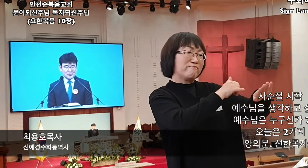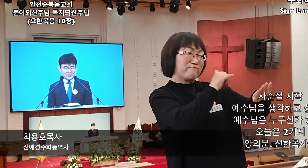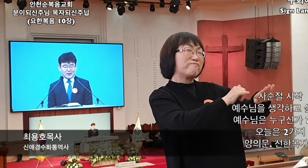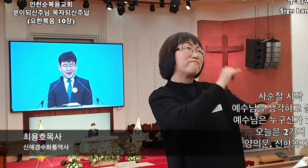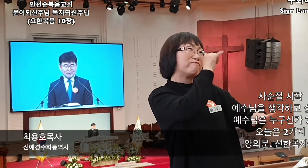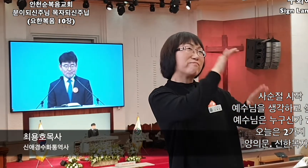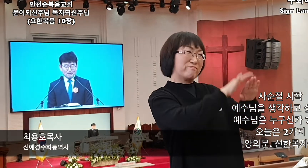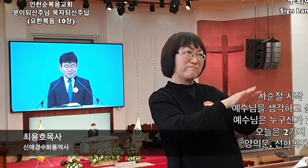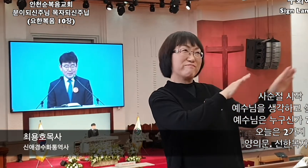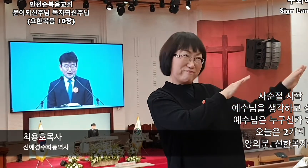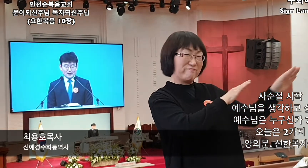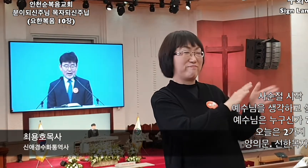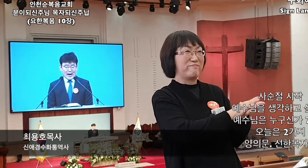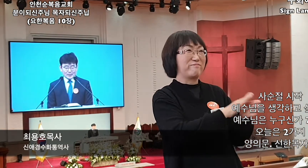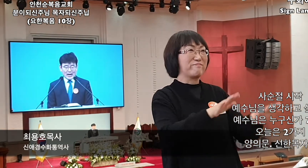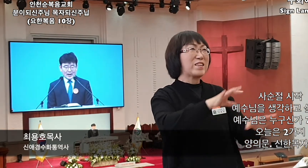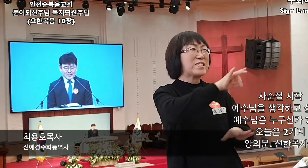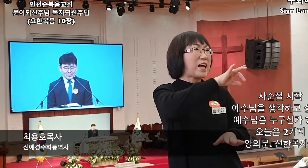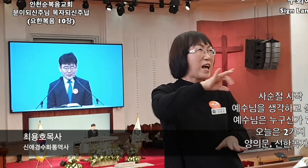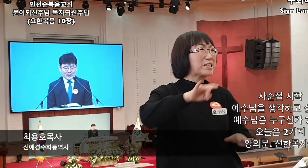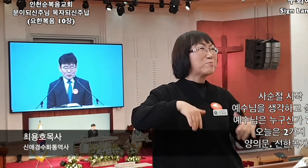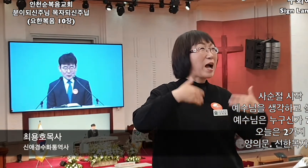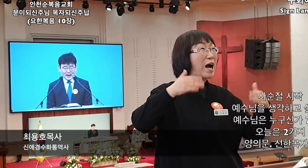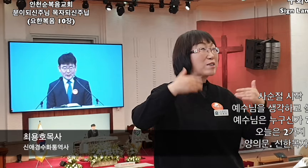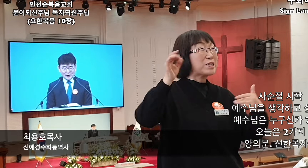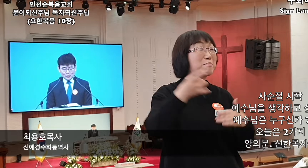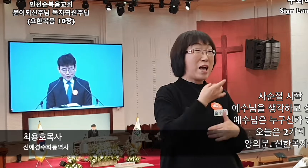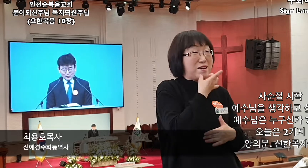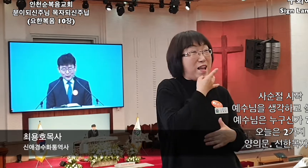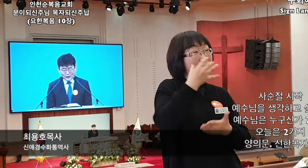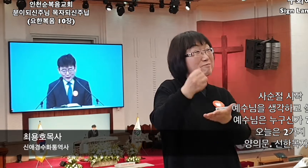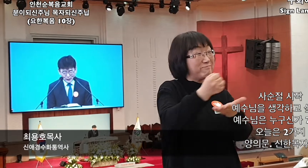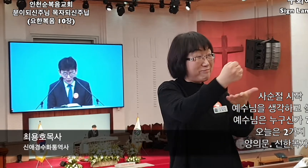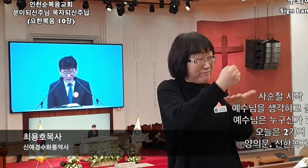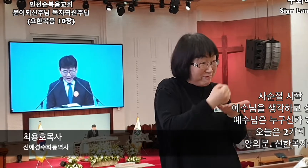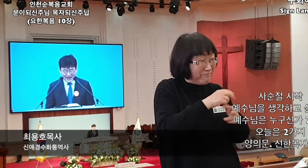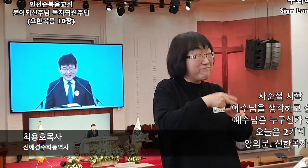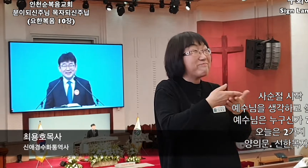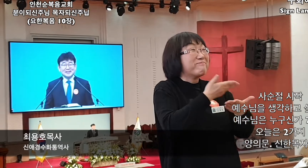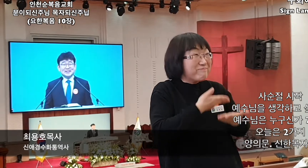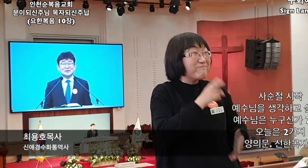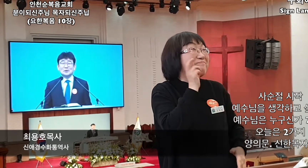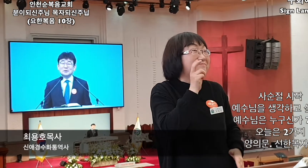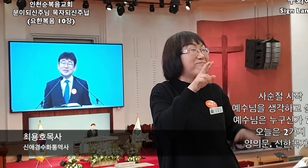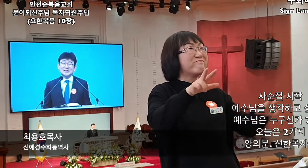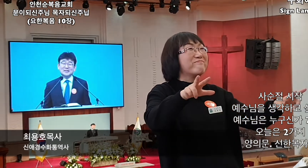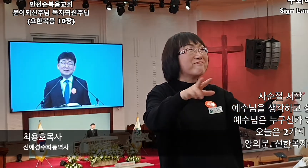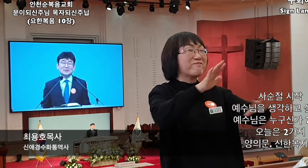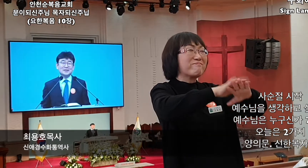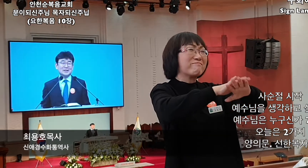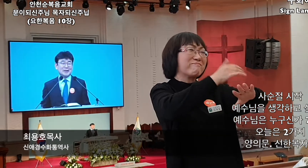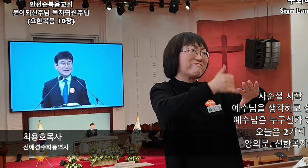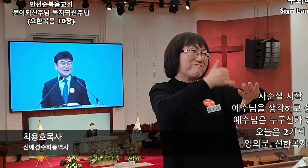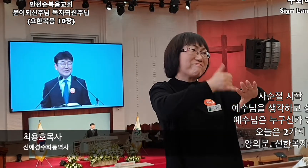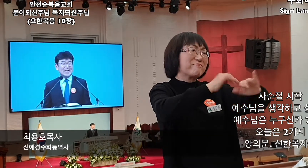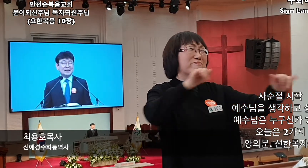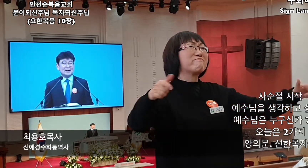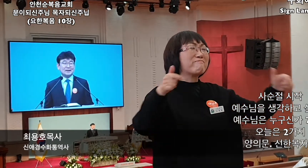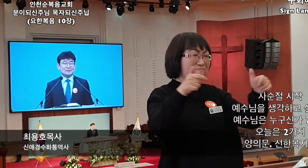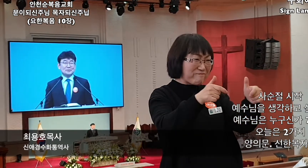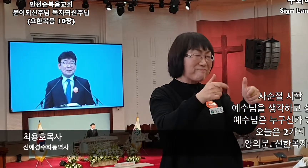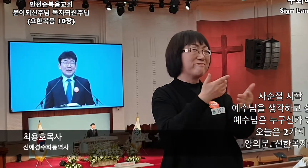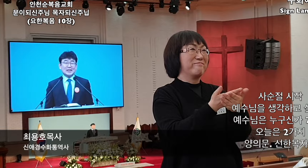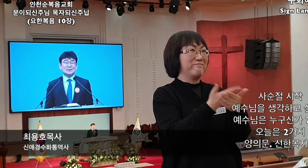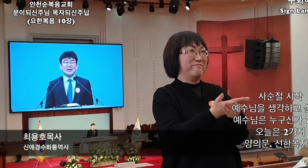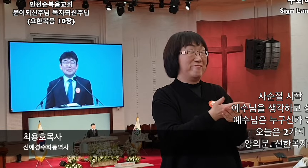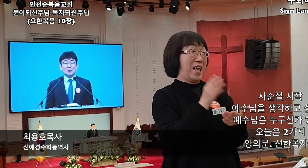좀 있으셨는데, 그래서 가끔 가을 되면 쌀도 좀 가져다 주시고 그러셨었는데 지금은 농사 지으시는 분들이 많지는